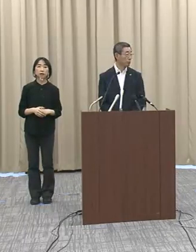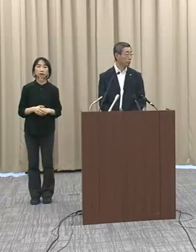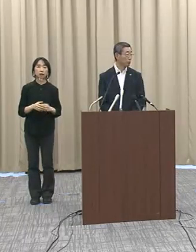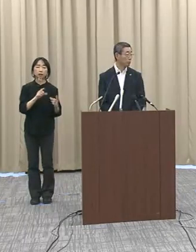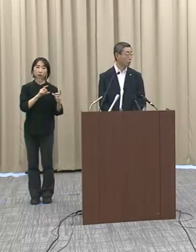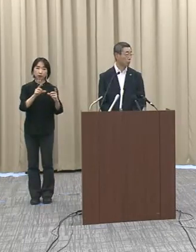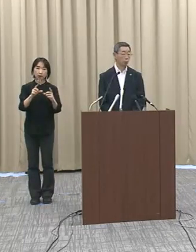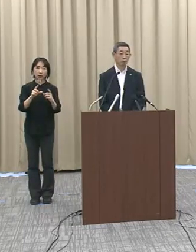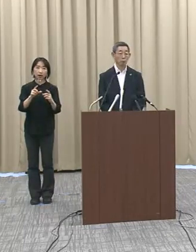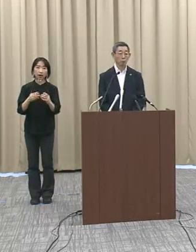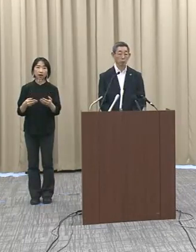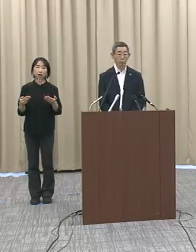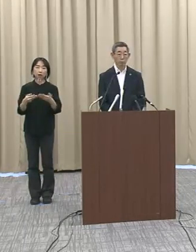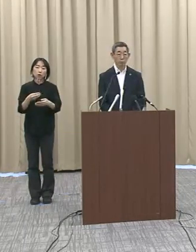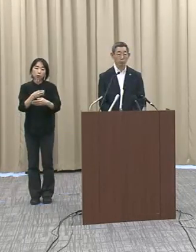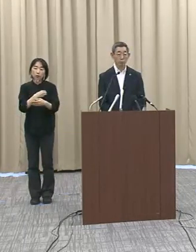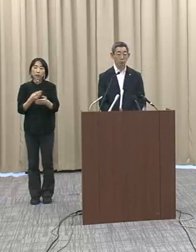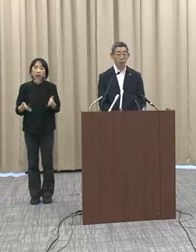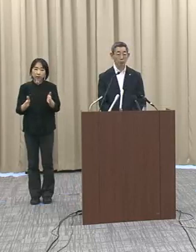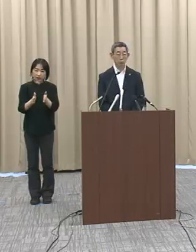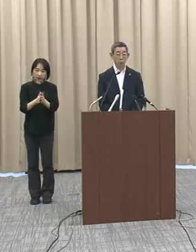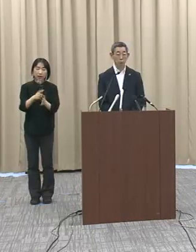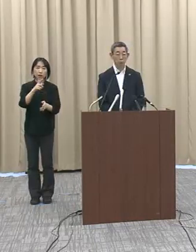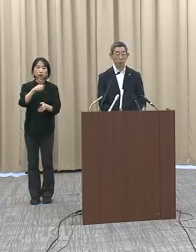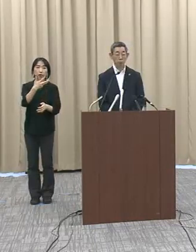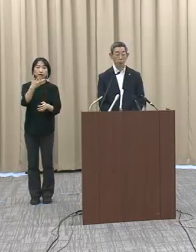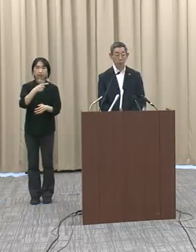職員さんも含めてという形になります。